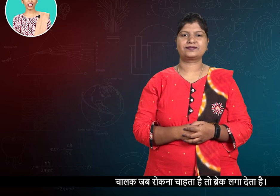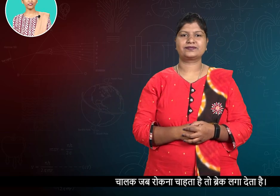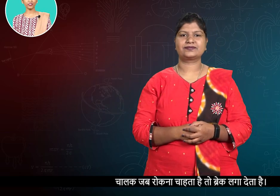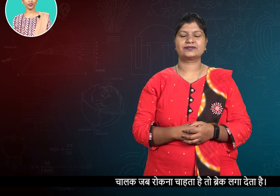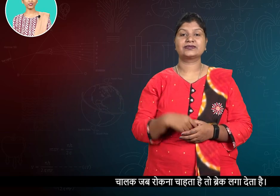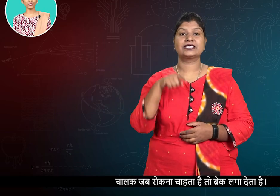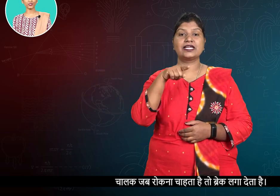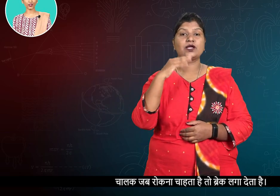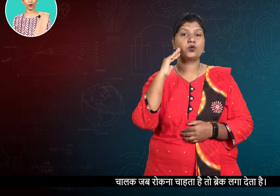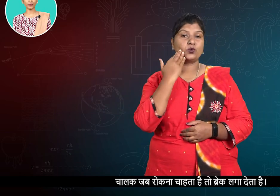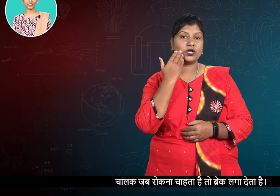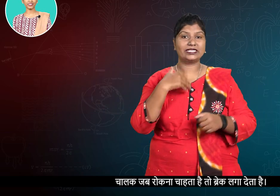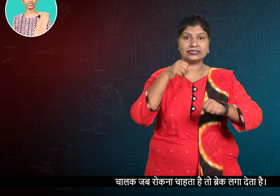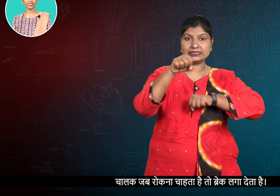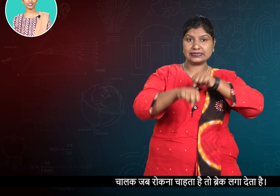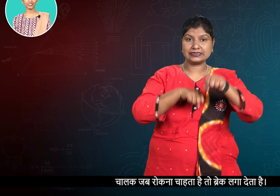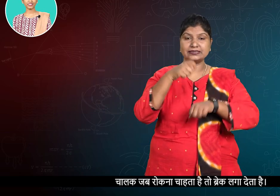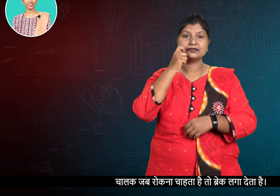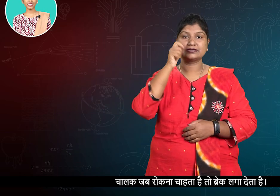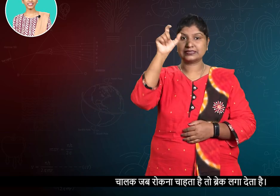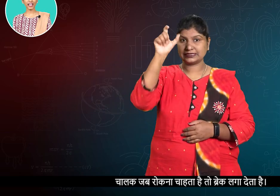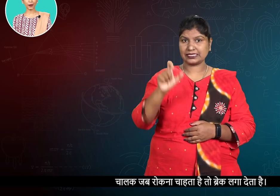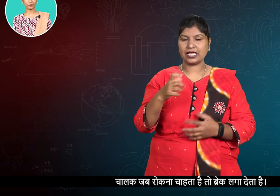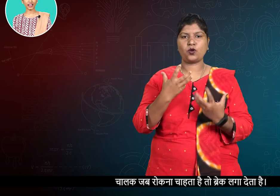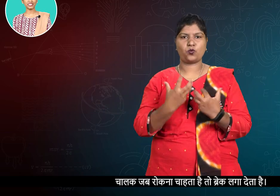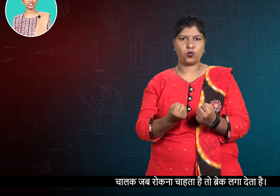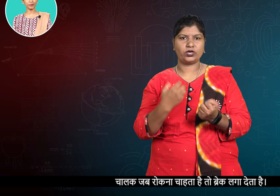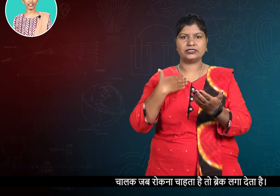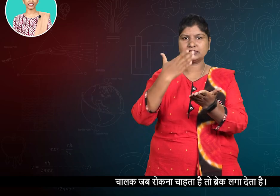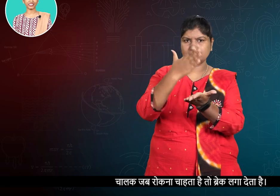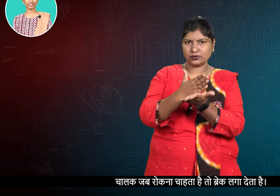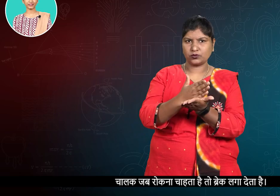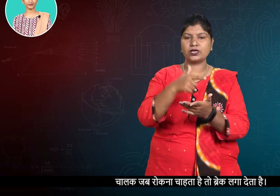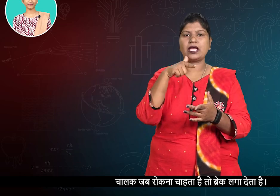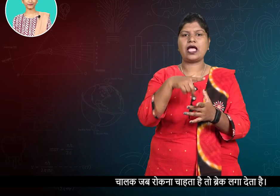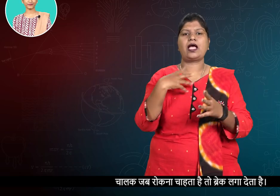चालक जब रोकना चाहता है, तो ब्रेक लगा देता है